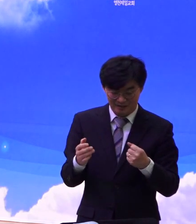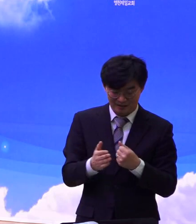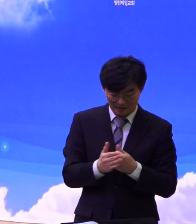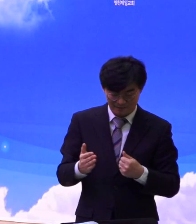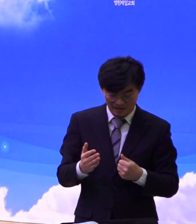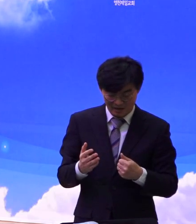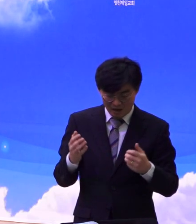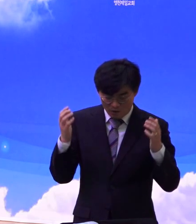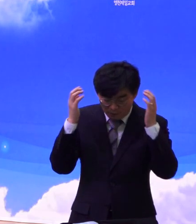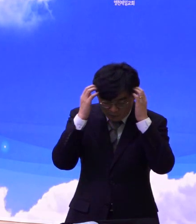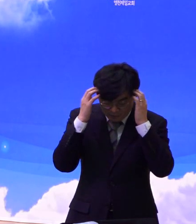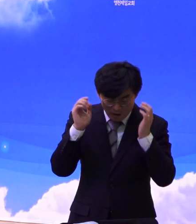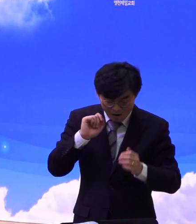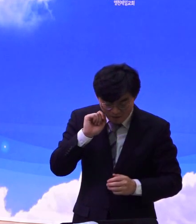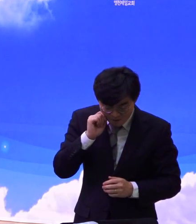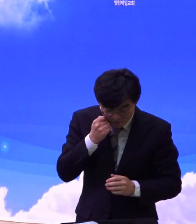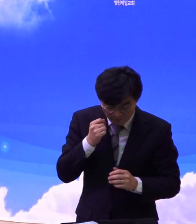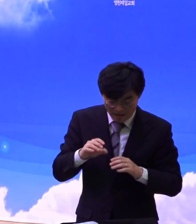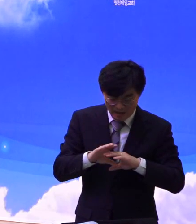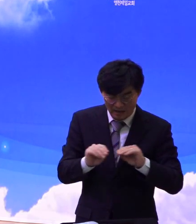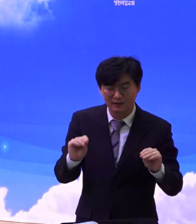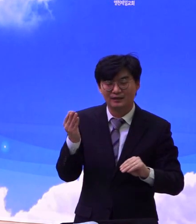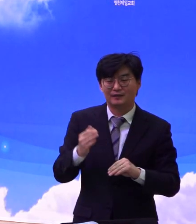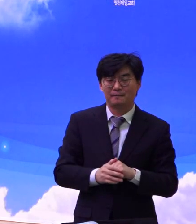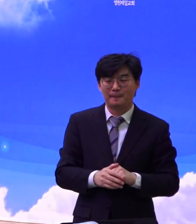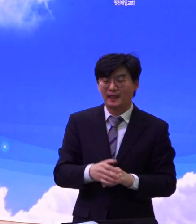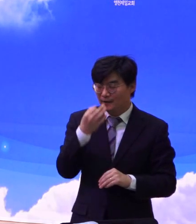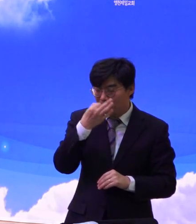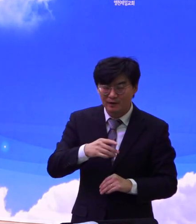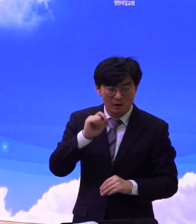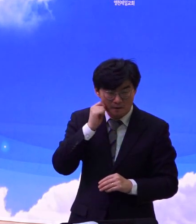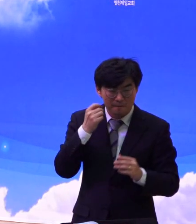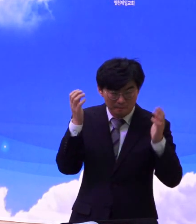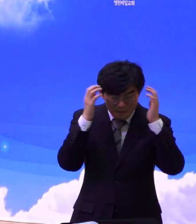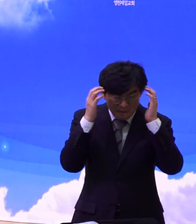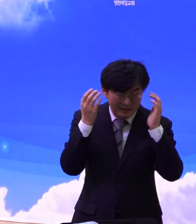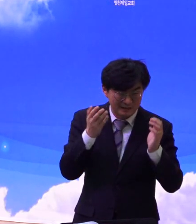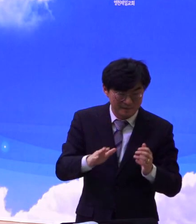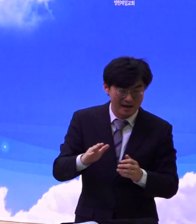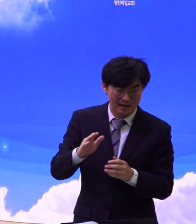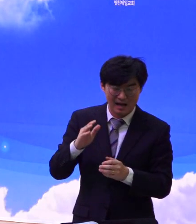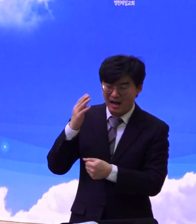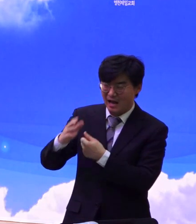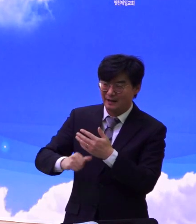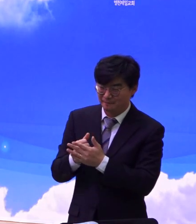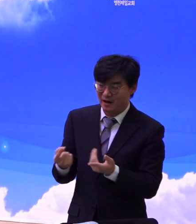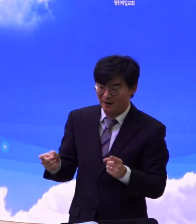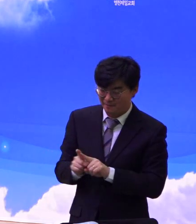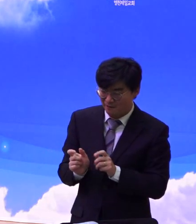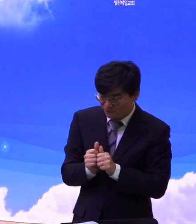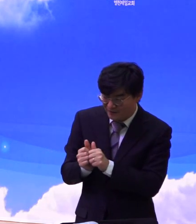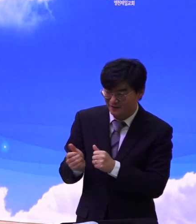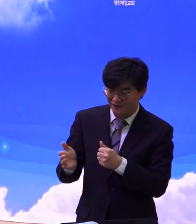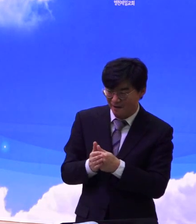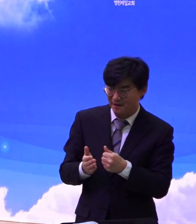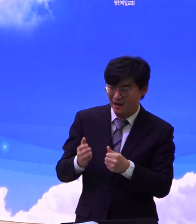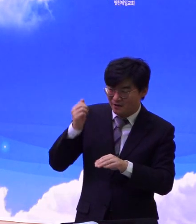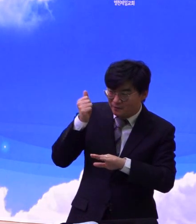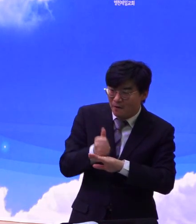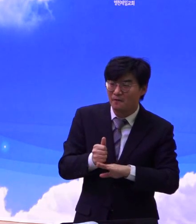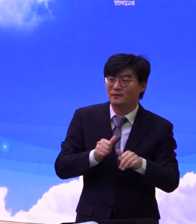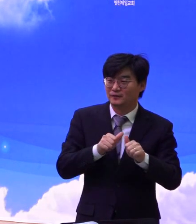이 고통과 어려움 속에서 제가 눈물을 흘리며 탄식하지만 하나님께서 승리를 주실 줄 믿습니다. 다윗은 늘 그렇게